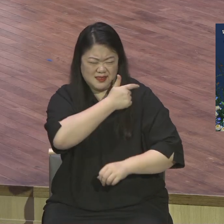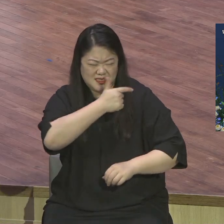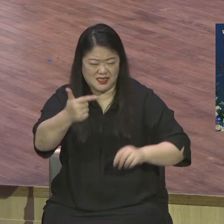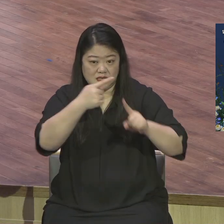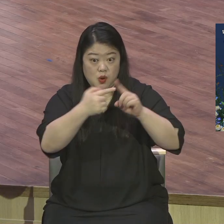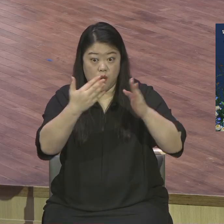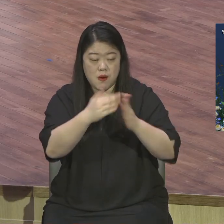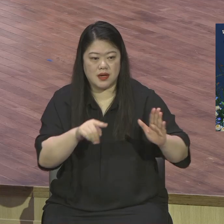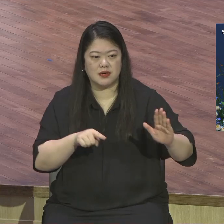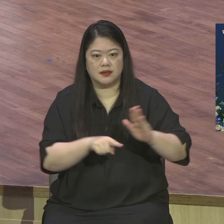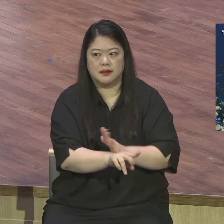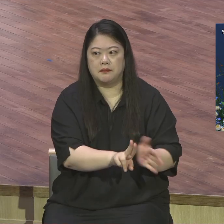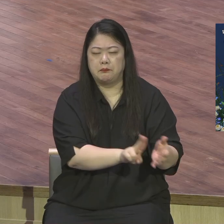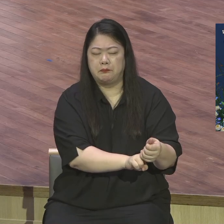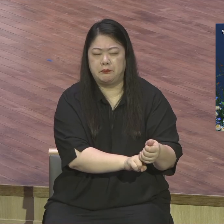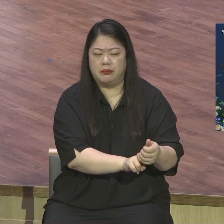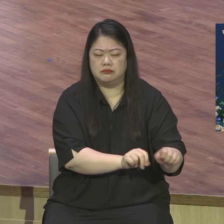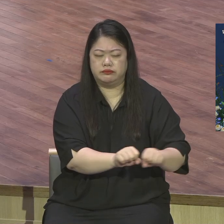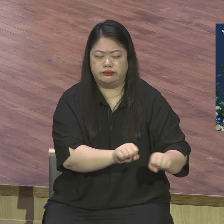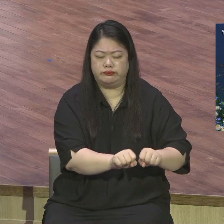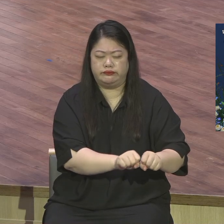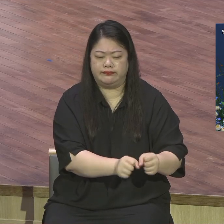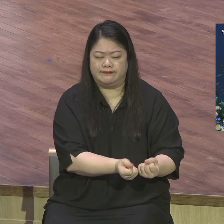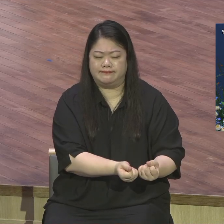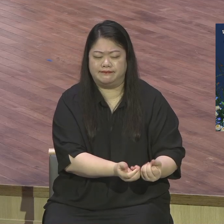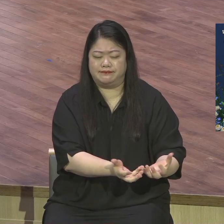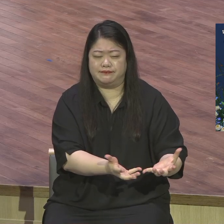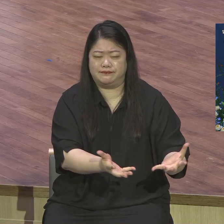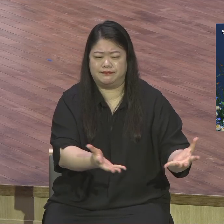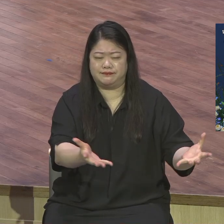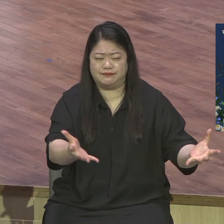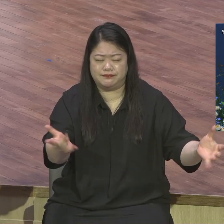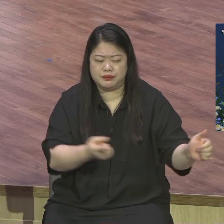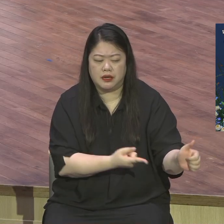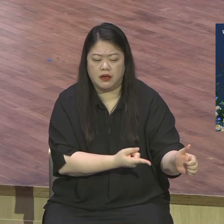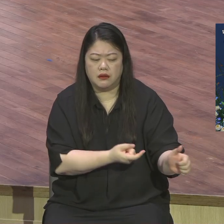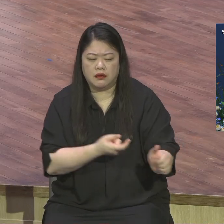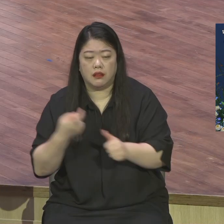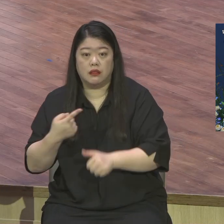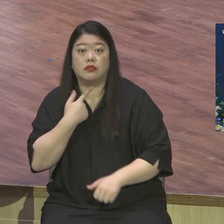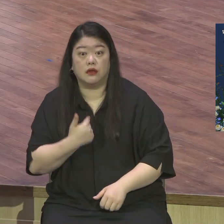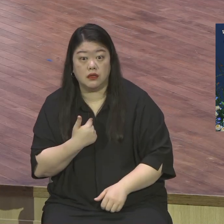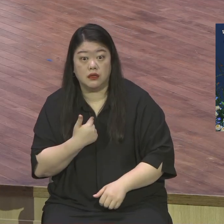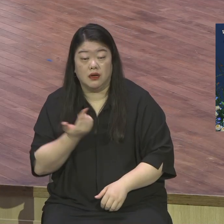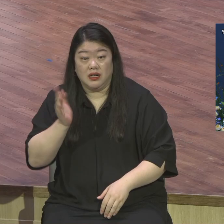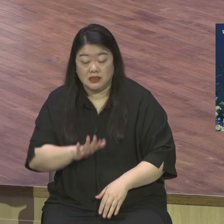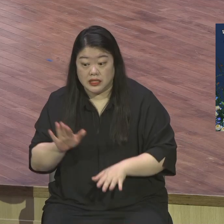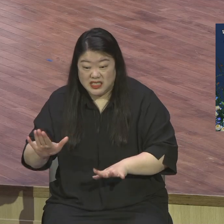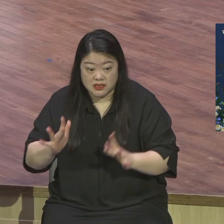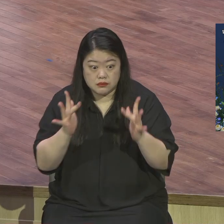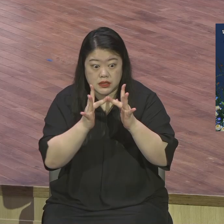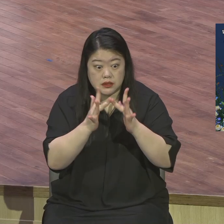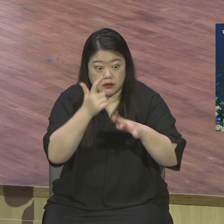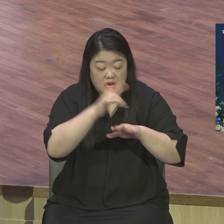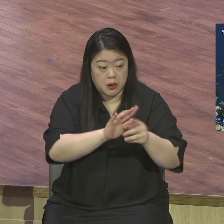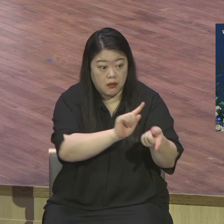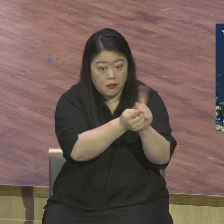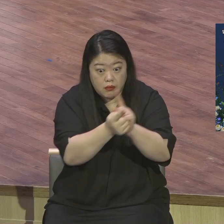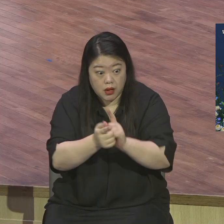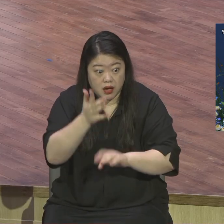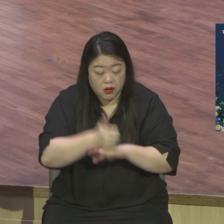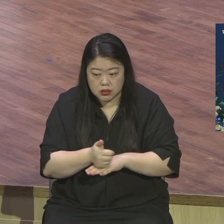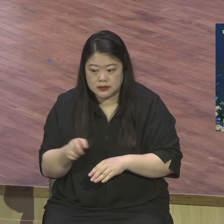조용히 다니면서 모임에 가면서 여기에서 이제 본석을 드러냅니다. 특징이 뭐냐? 교회